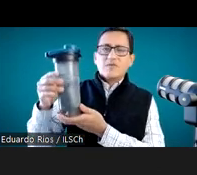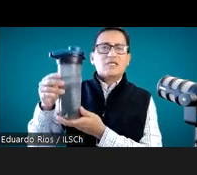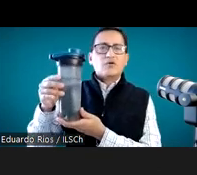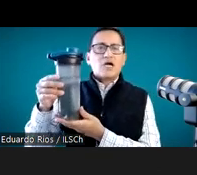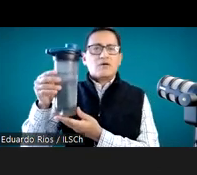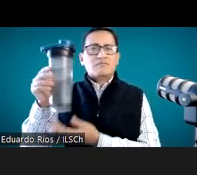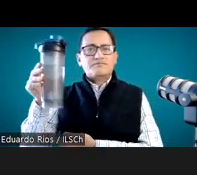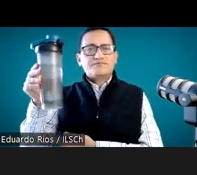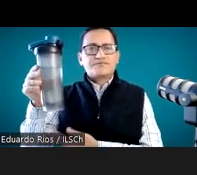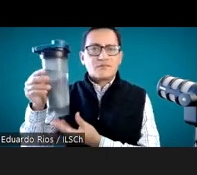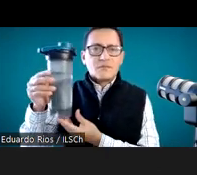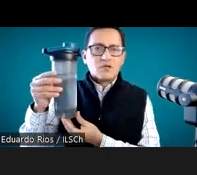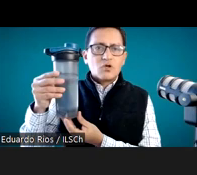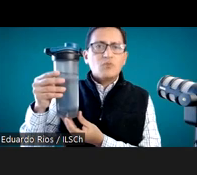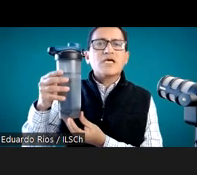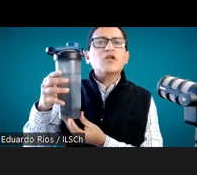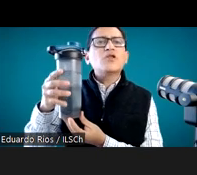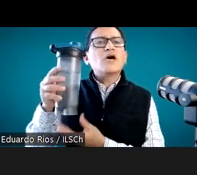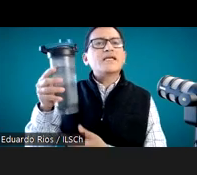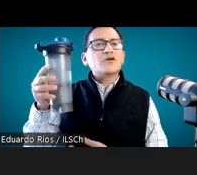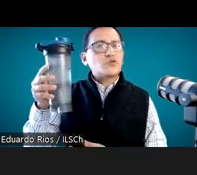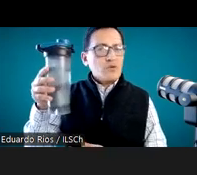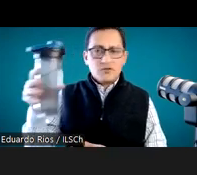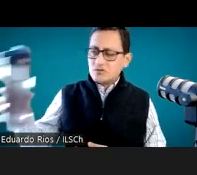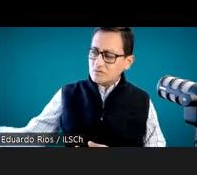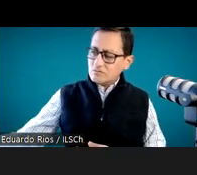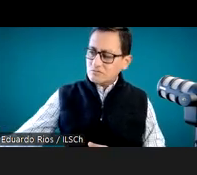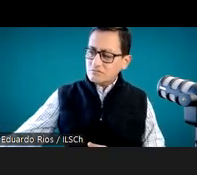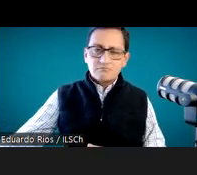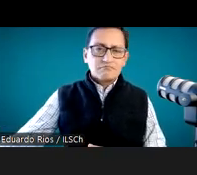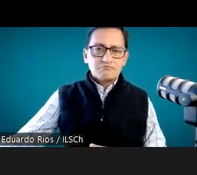un recipiente con agua, ¿cómo ustedes lo dibujarían con sus manos?